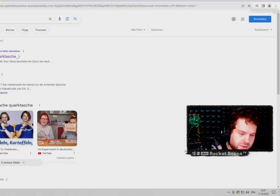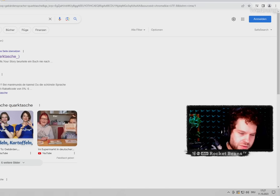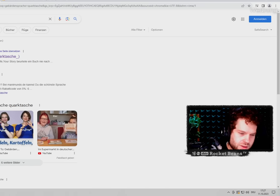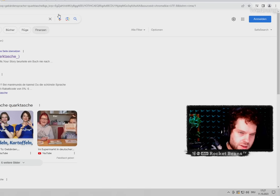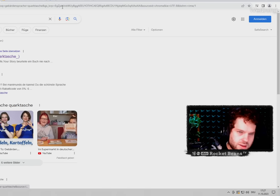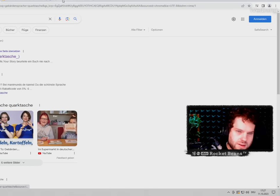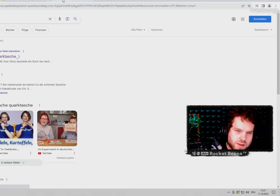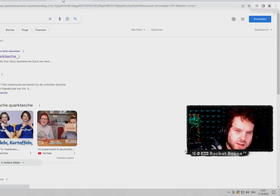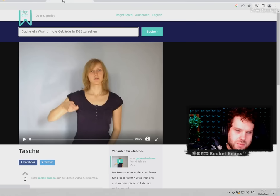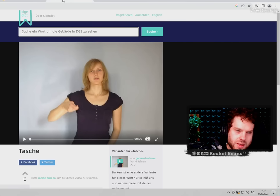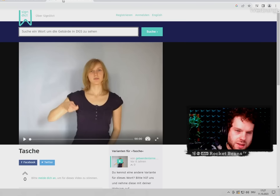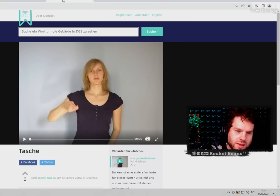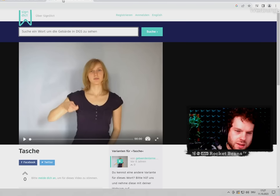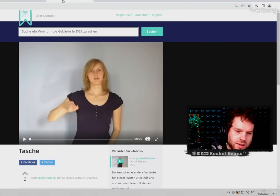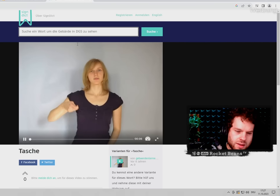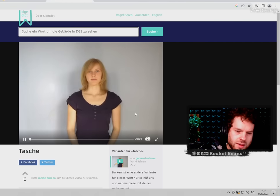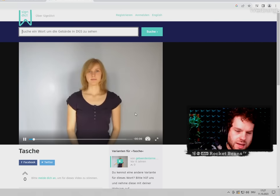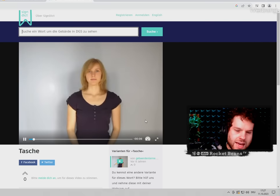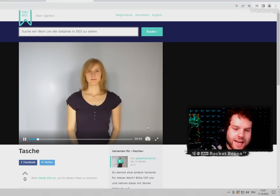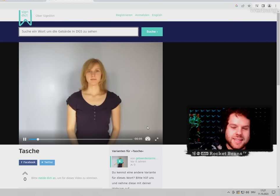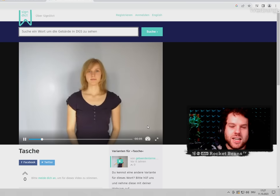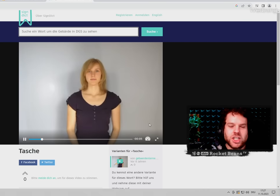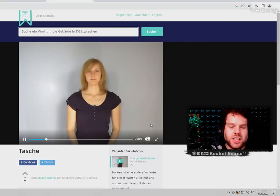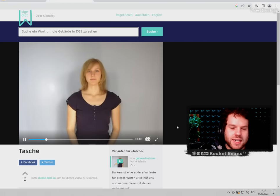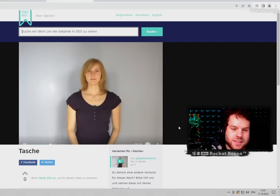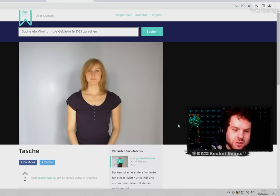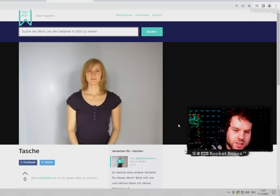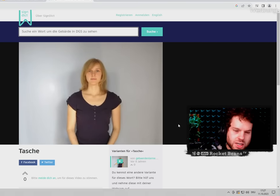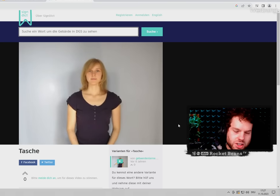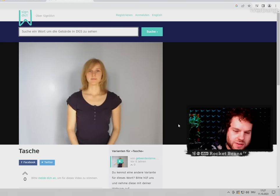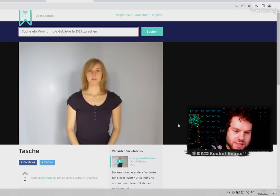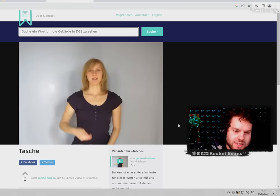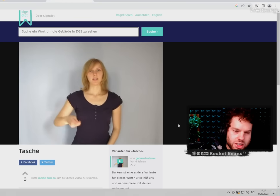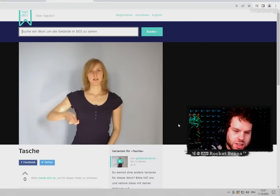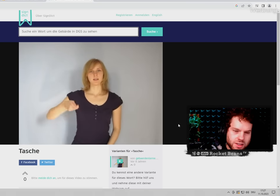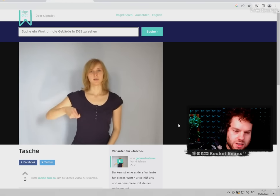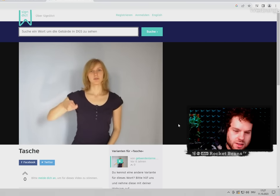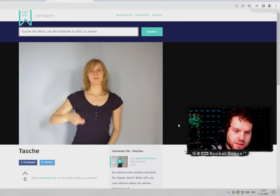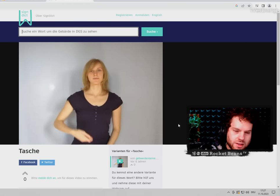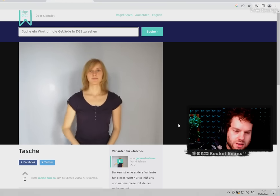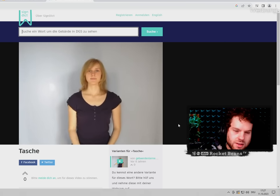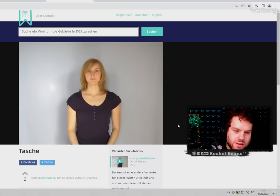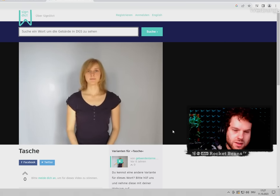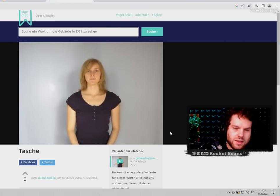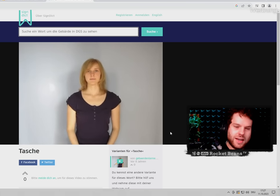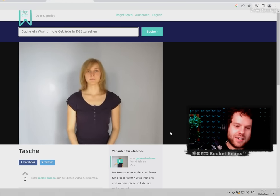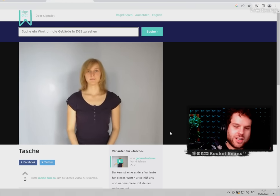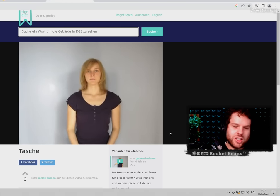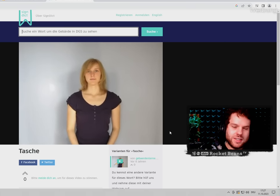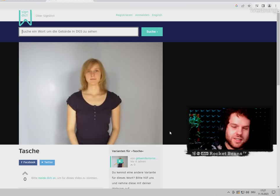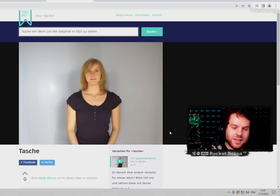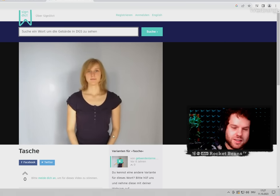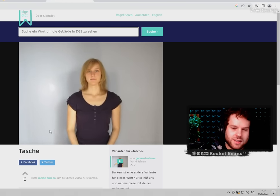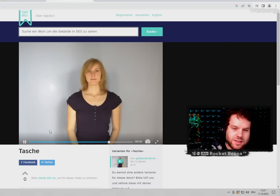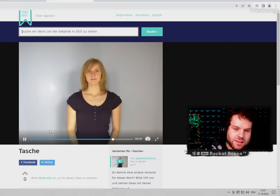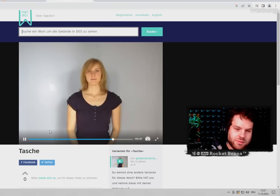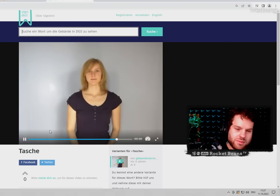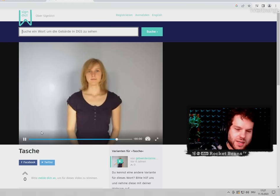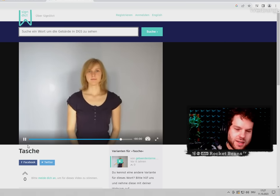Gebärde für... Ach, Tasche. Das ist nur Tasche. Was ist Tasche? Ach, Tasche ist hier... Man